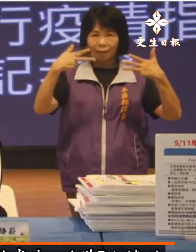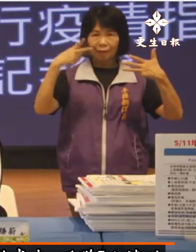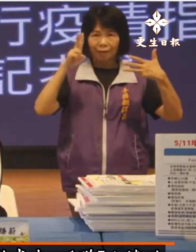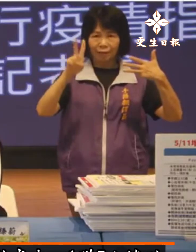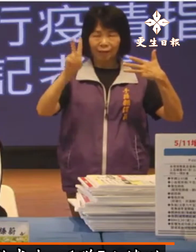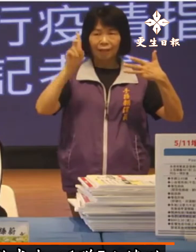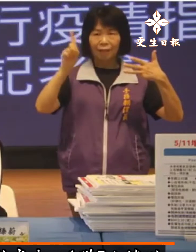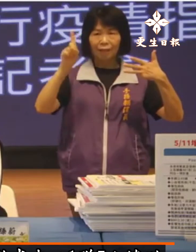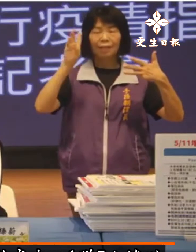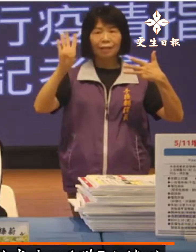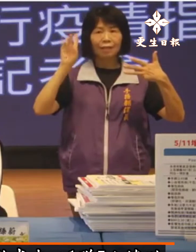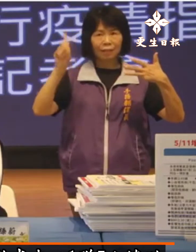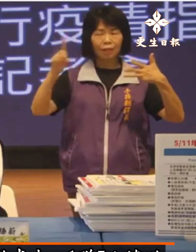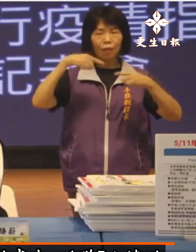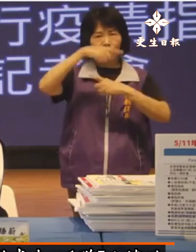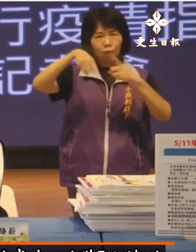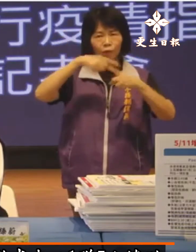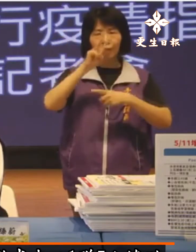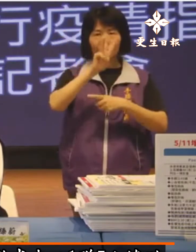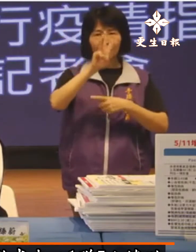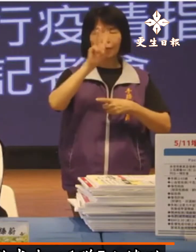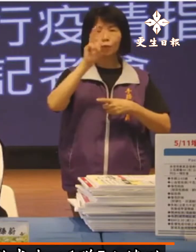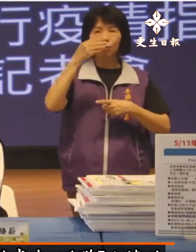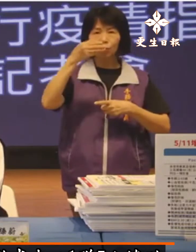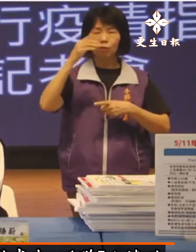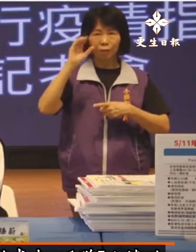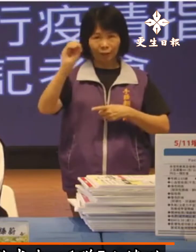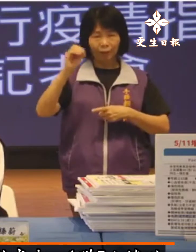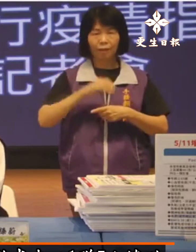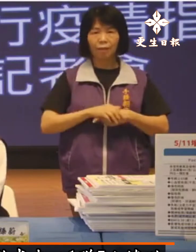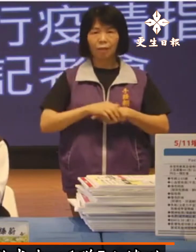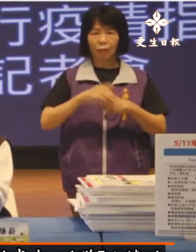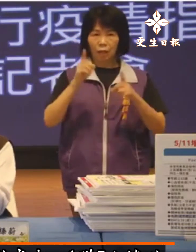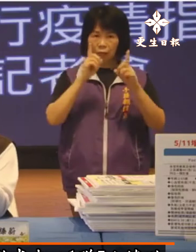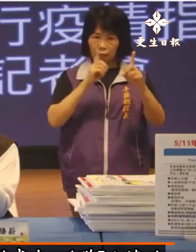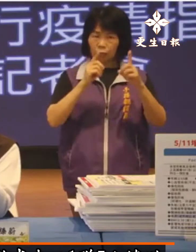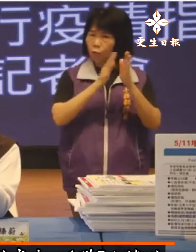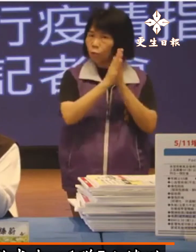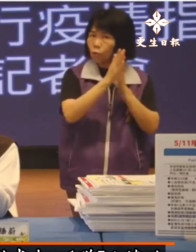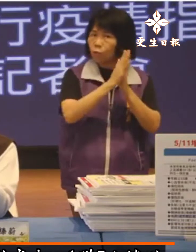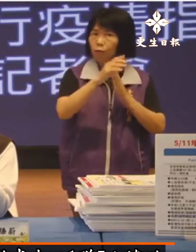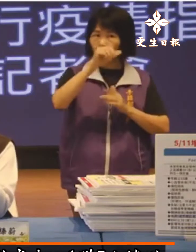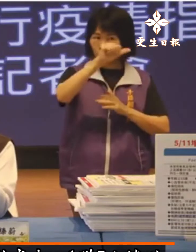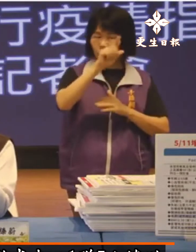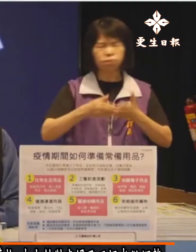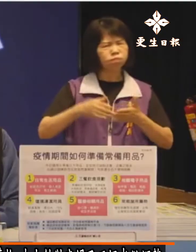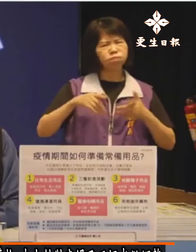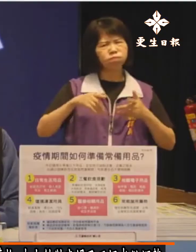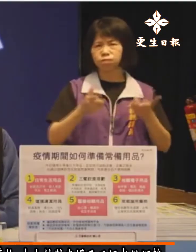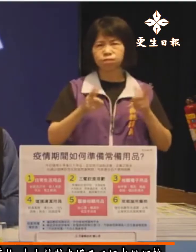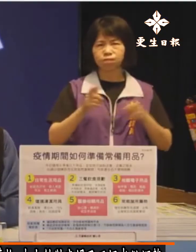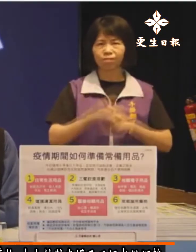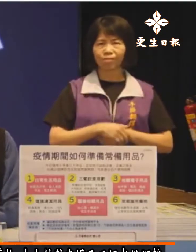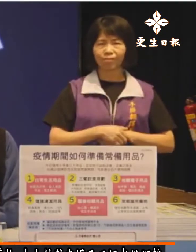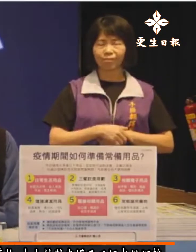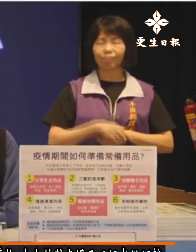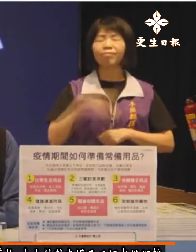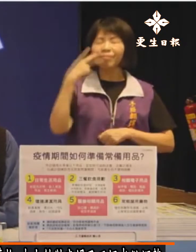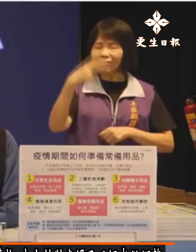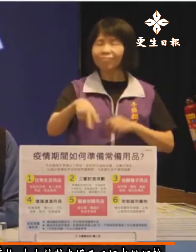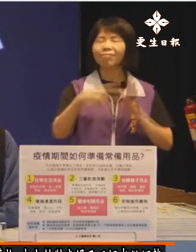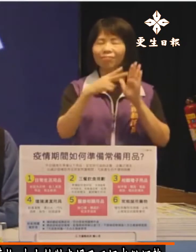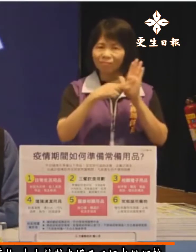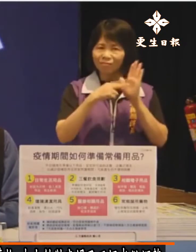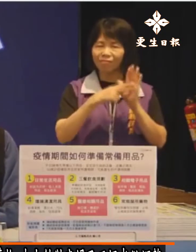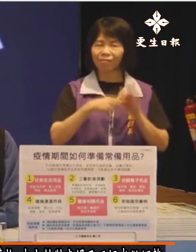822-7141-390李科长，一队5个人，从礼拜三开始， 不是每一个确诊